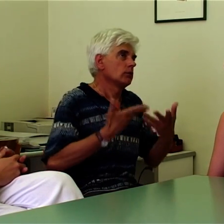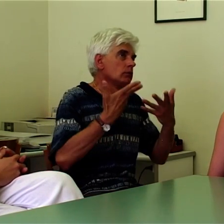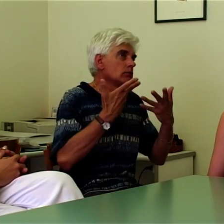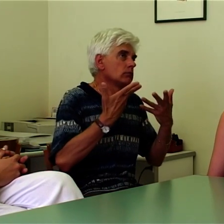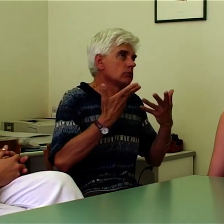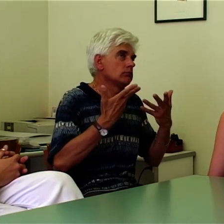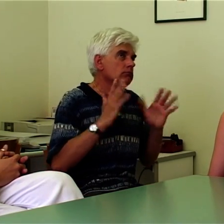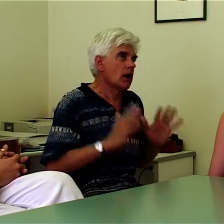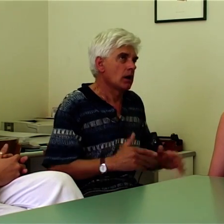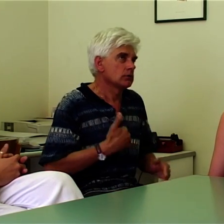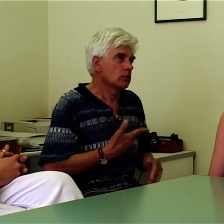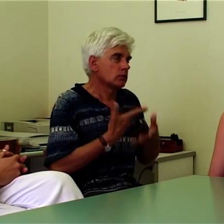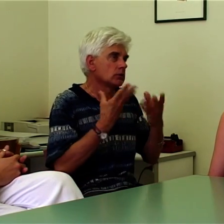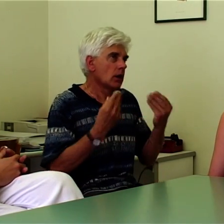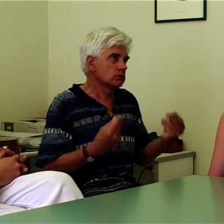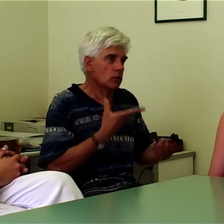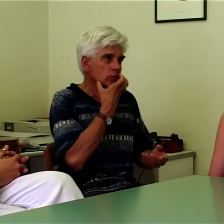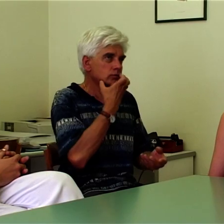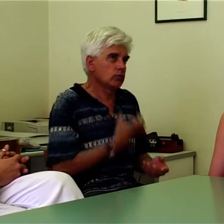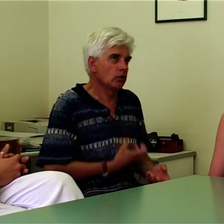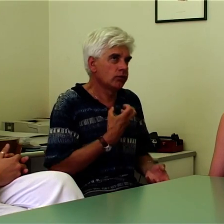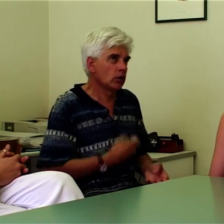anche l'interpretazione visiva dell'ambiente.